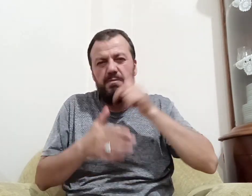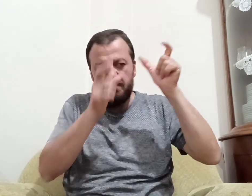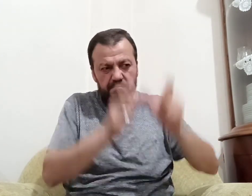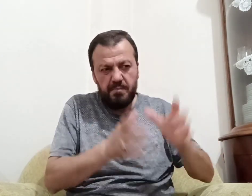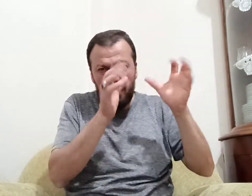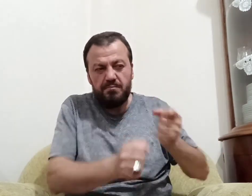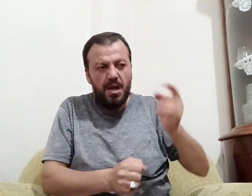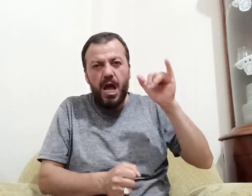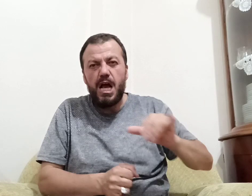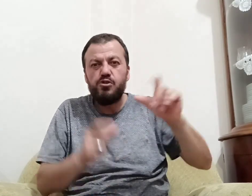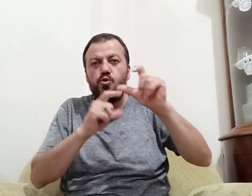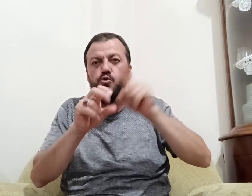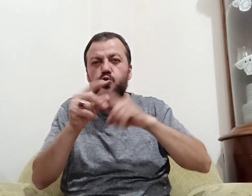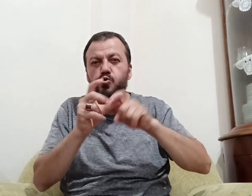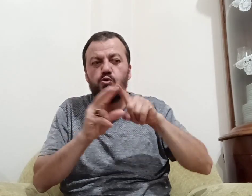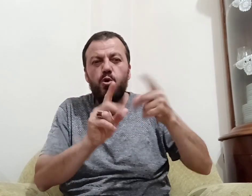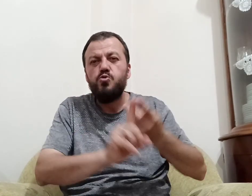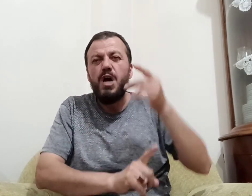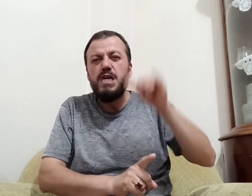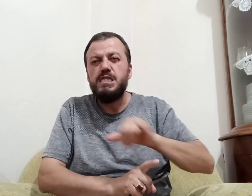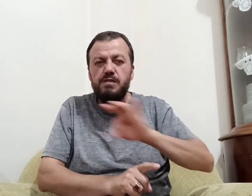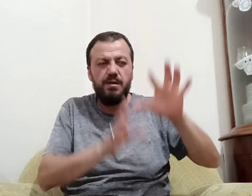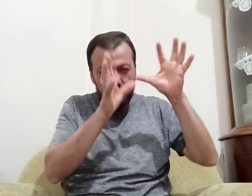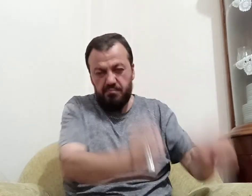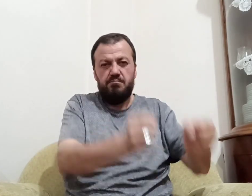Sonra yakalanınca da hemen polisi çağırmışlar.